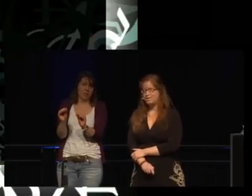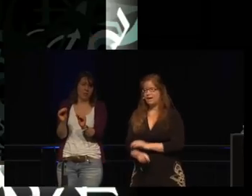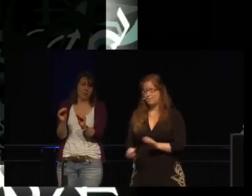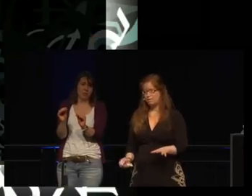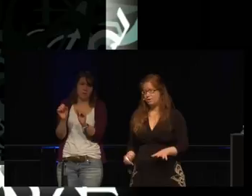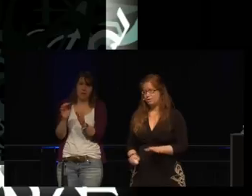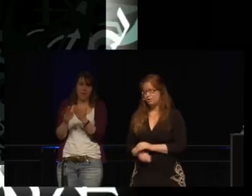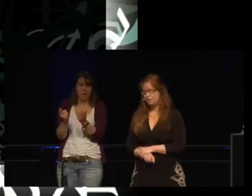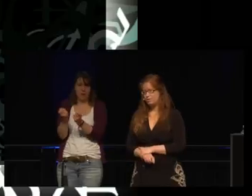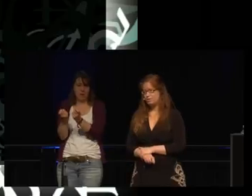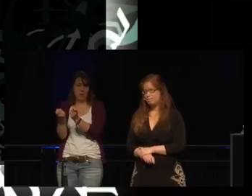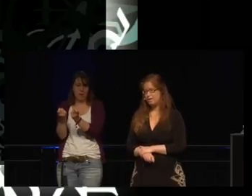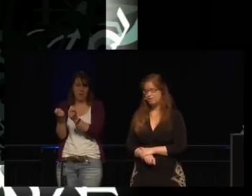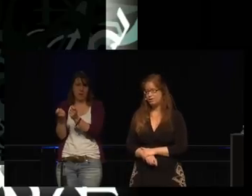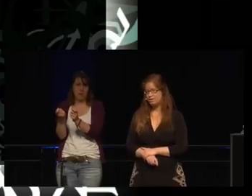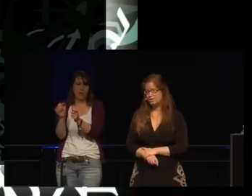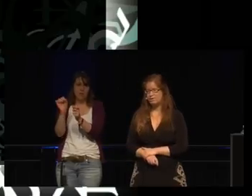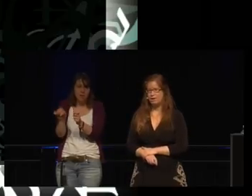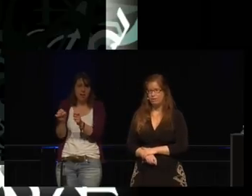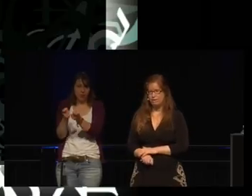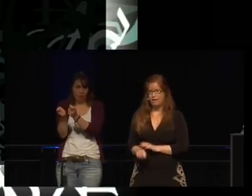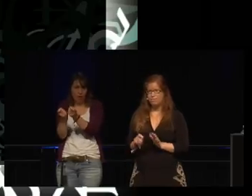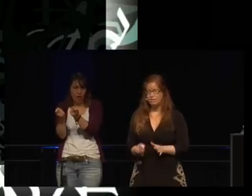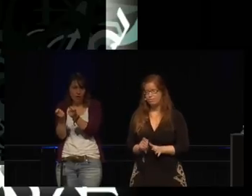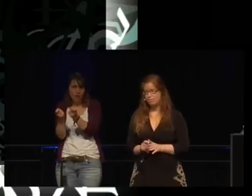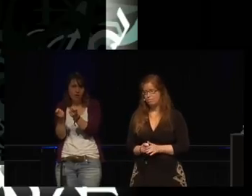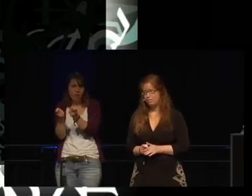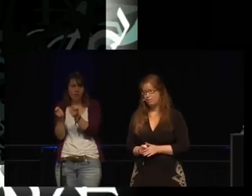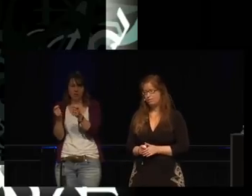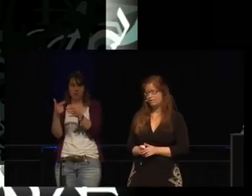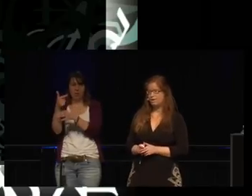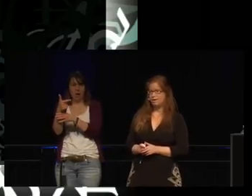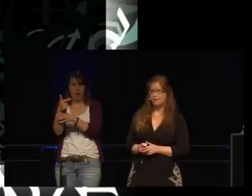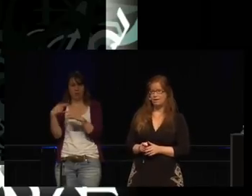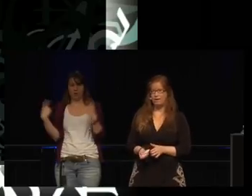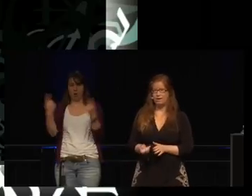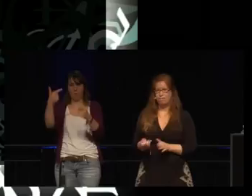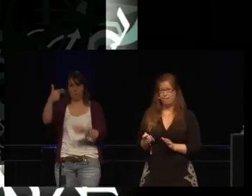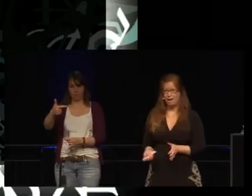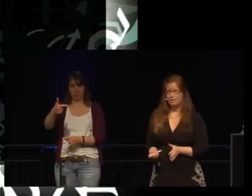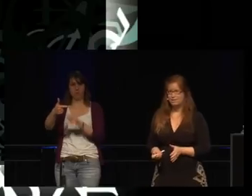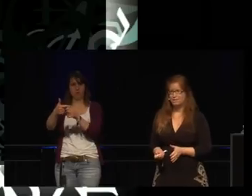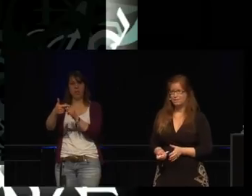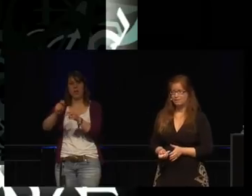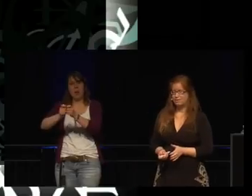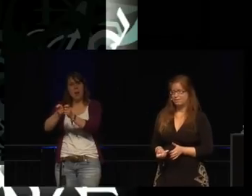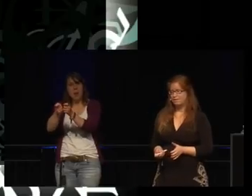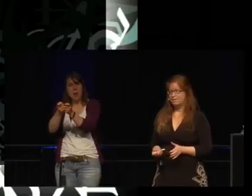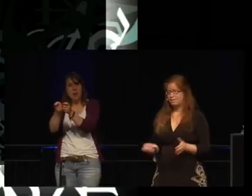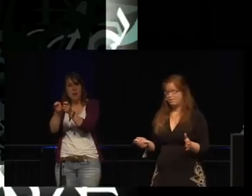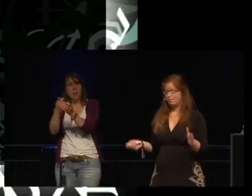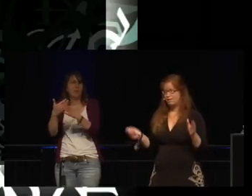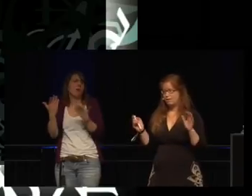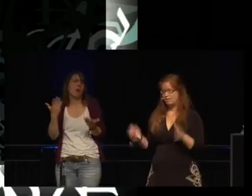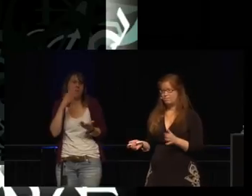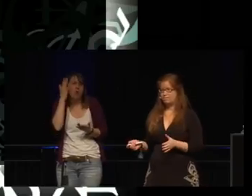y podían posibilitar que la cámara mostrase imágenes de una habitación vacía en